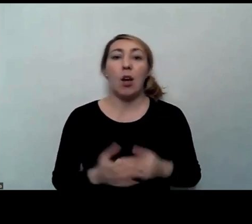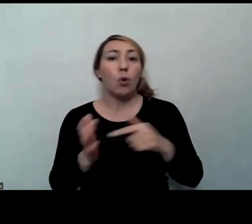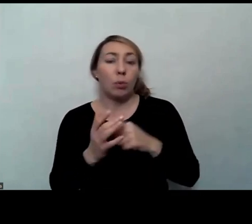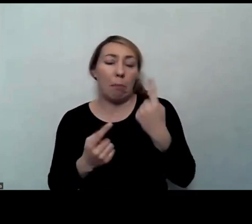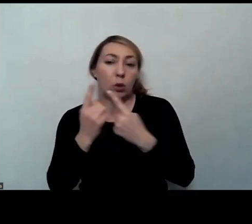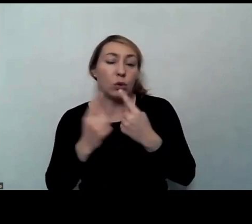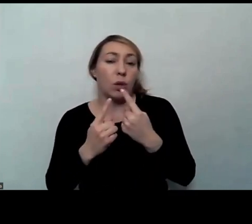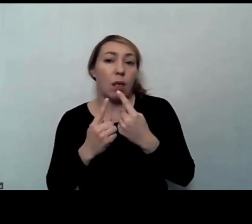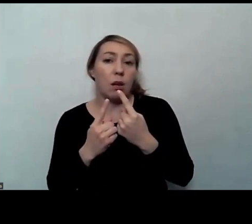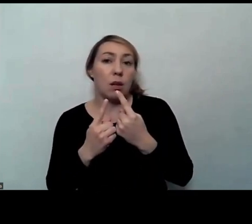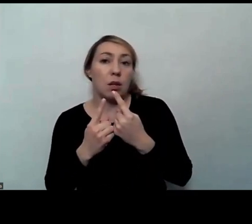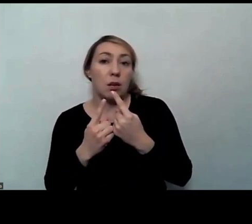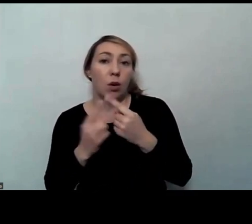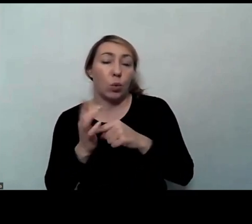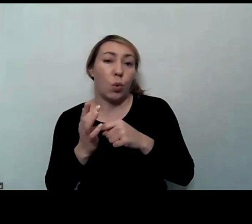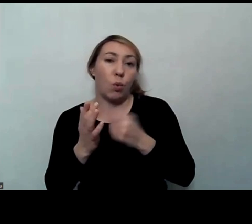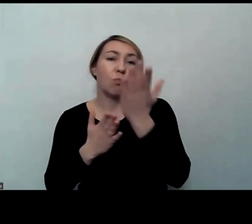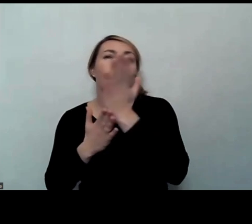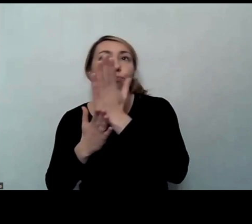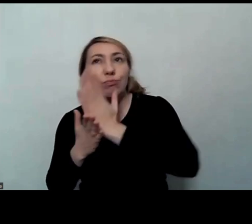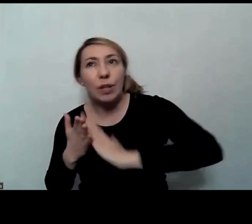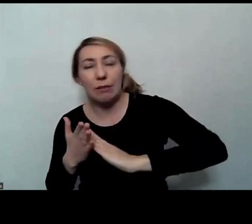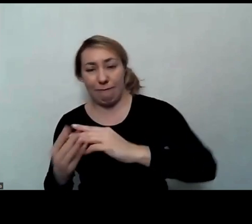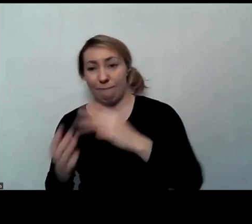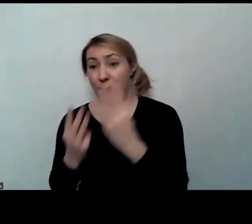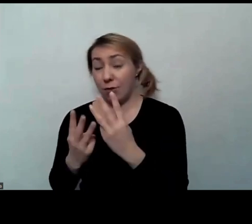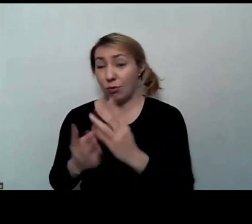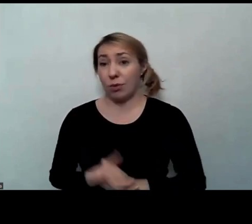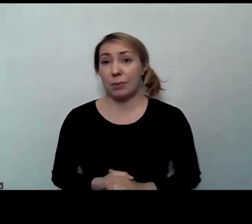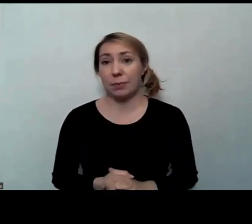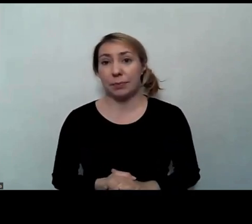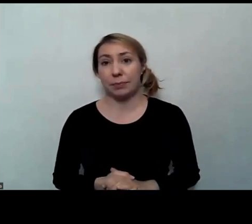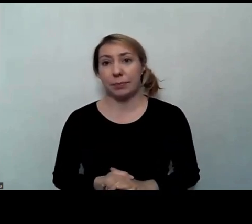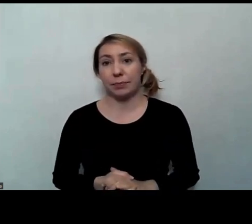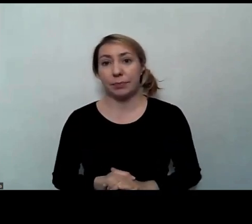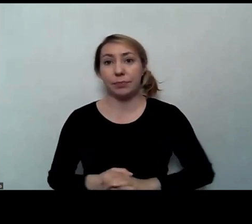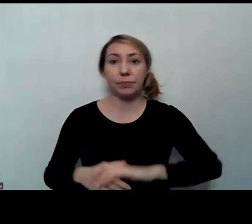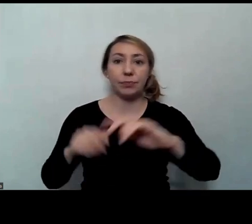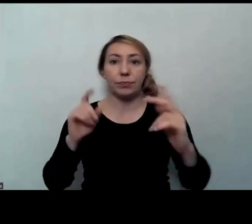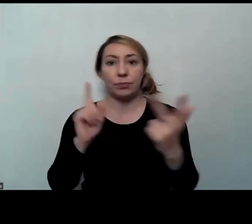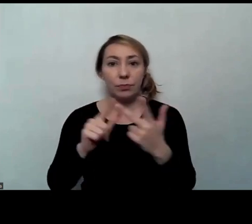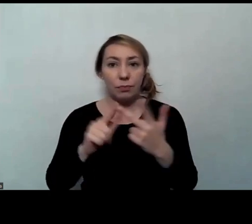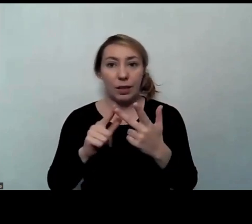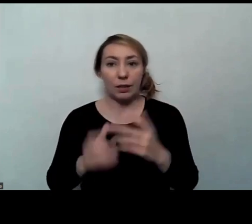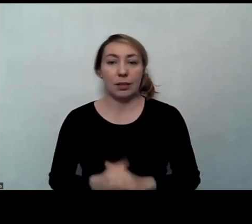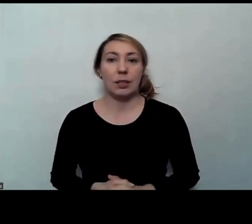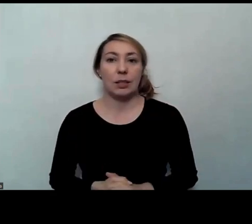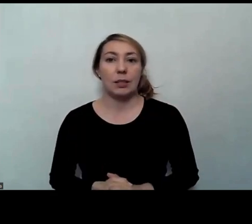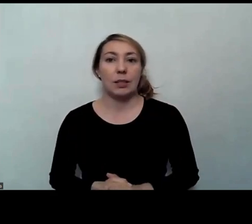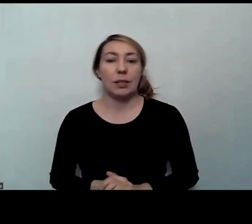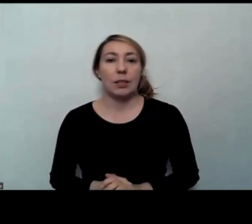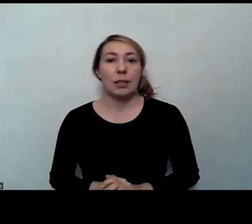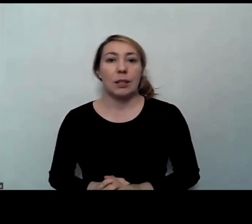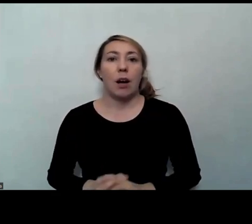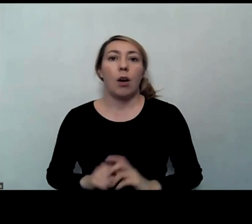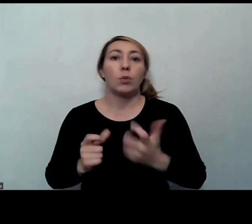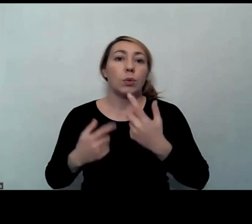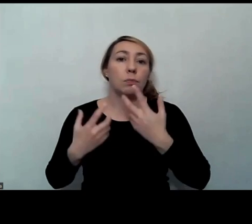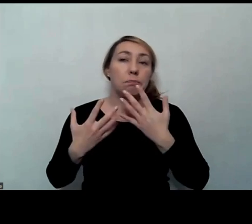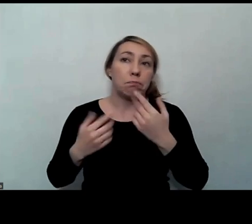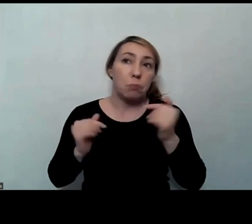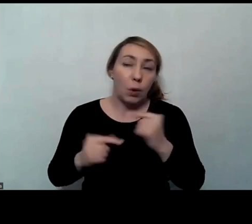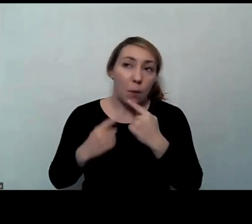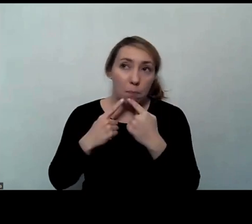jest taki element ważny. Trzeci, na który bym wskazała,